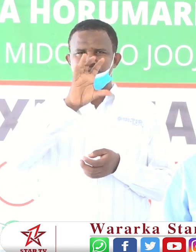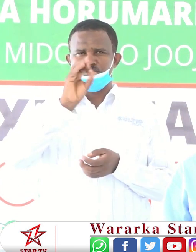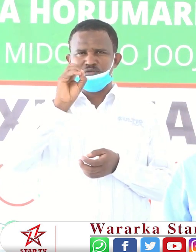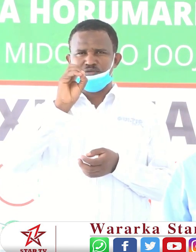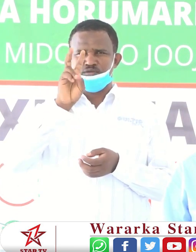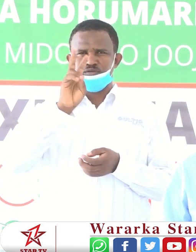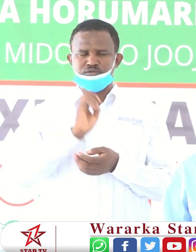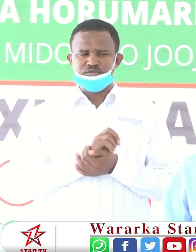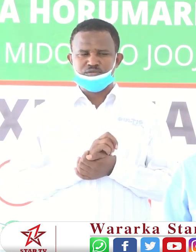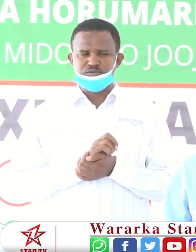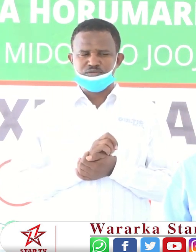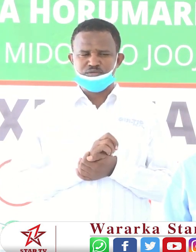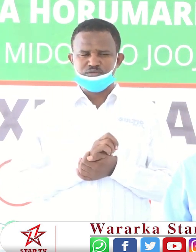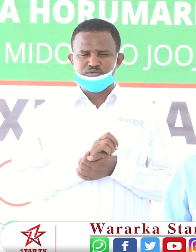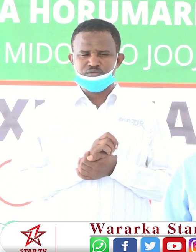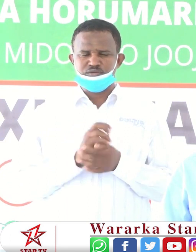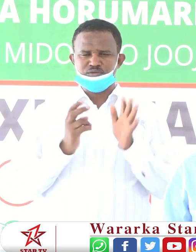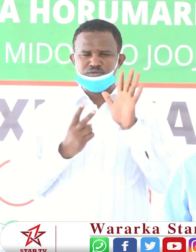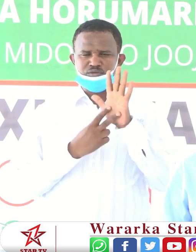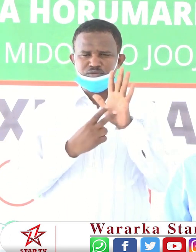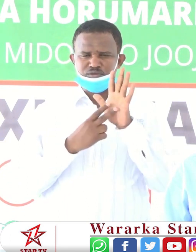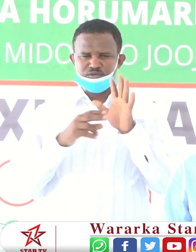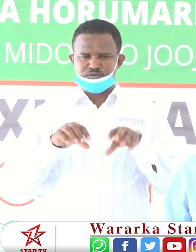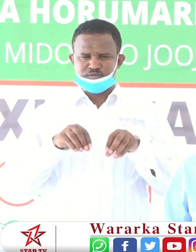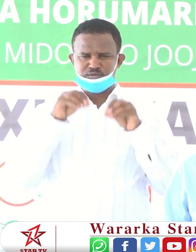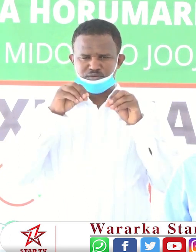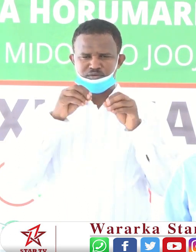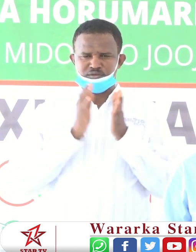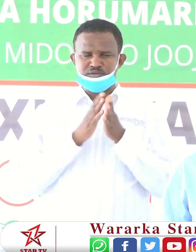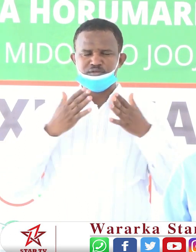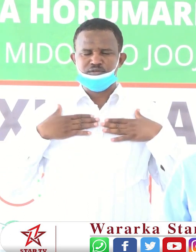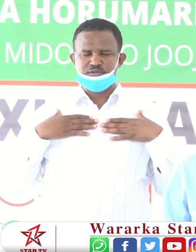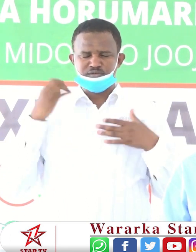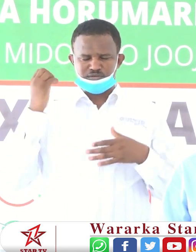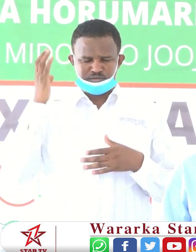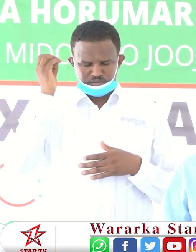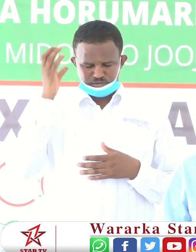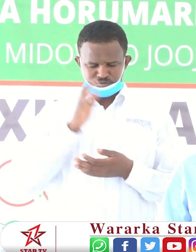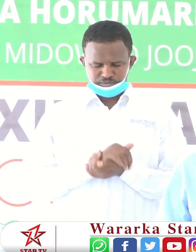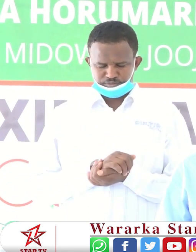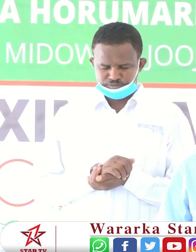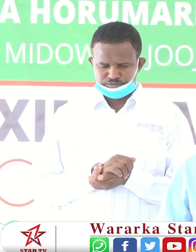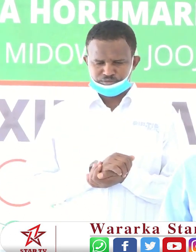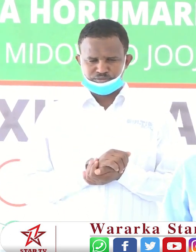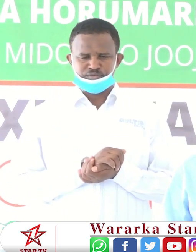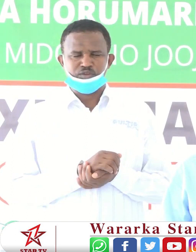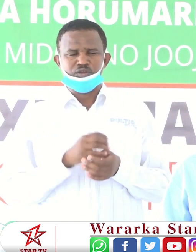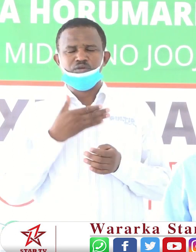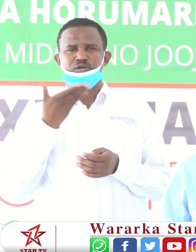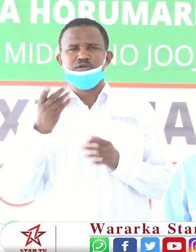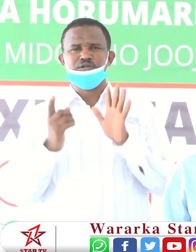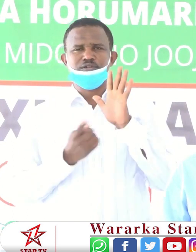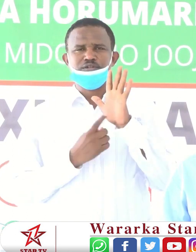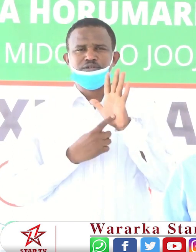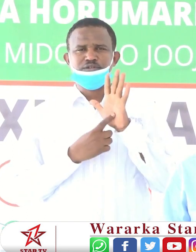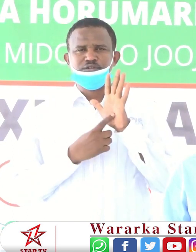دا تدبا كميدا ايا عذر كان لغا هلان waxay kala yihiin lix raga